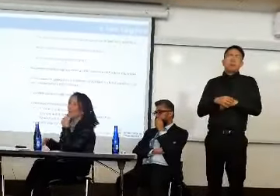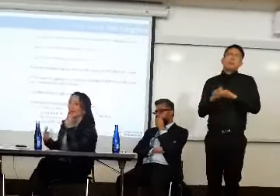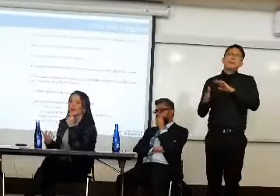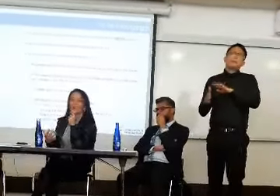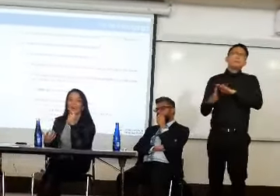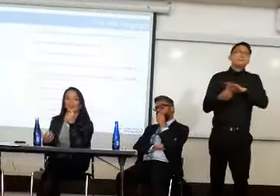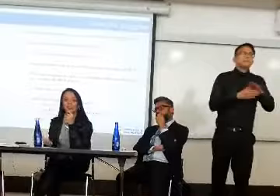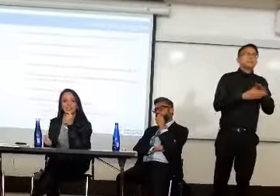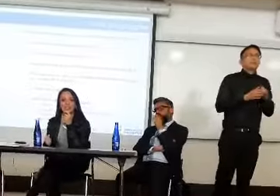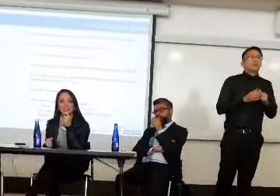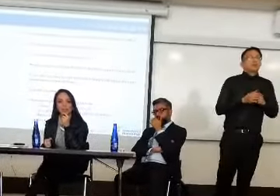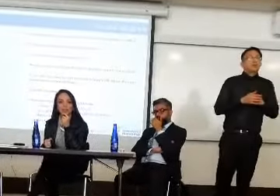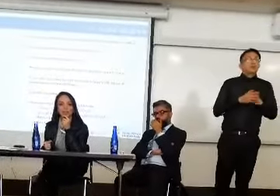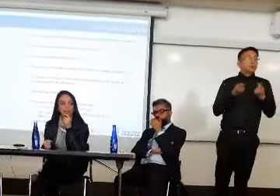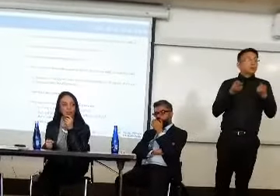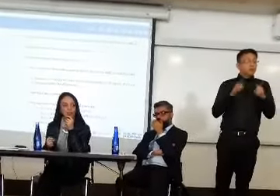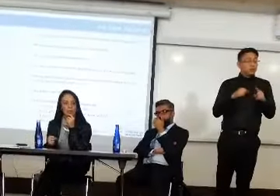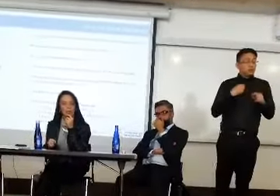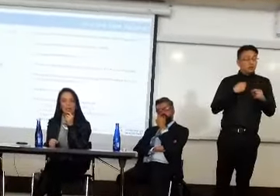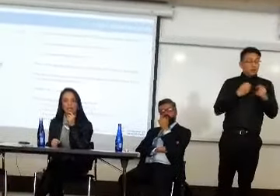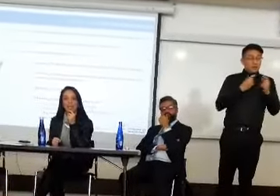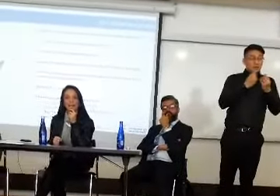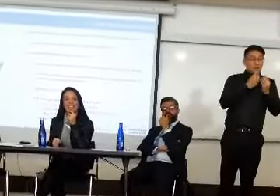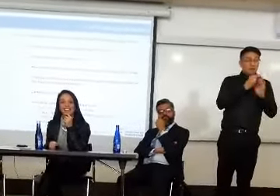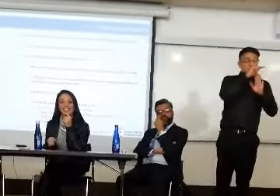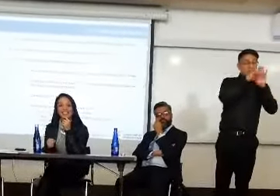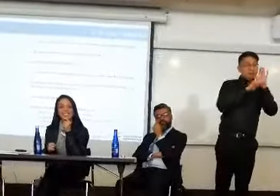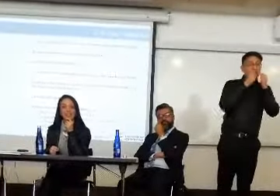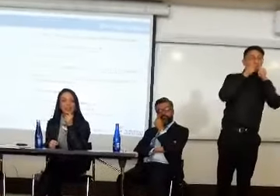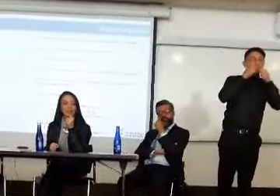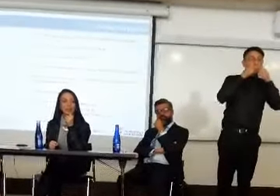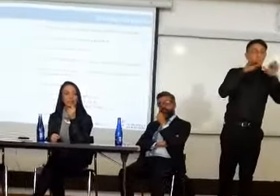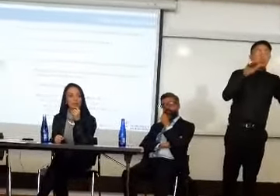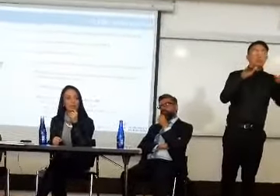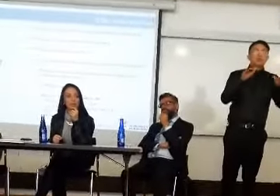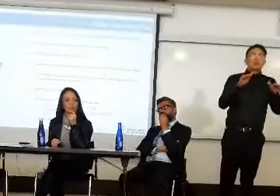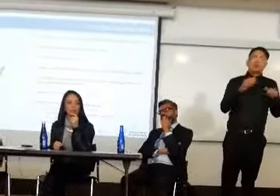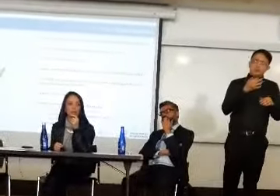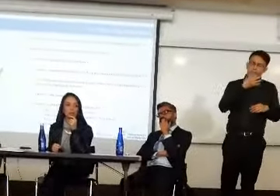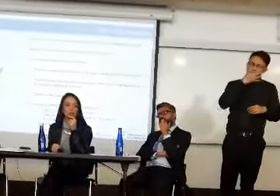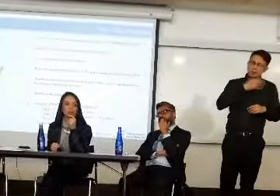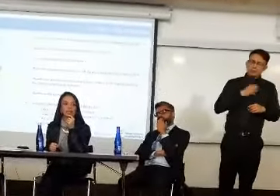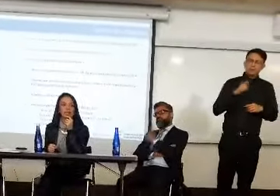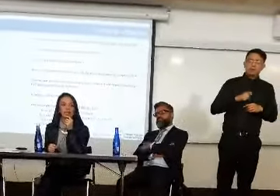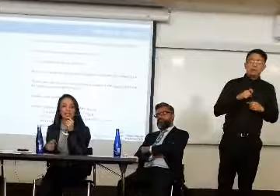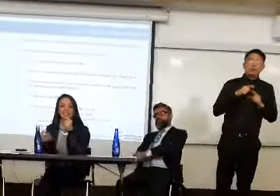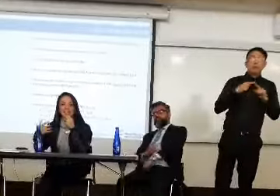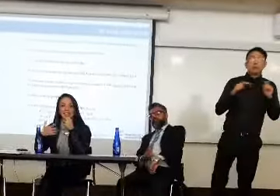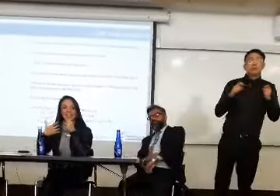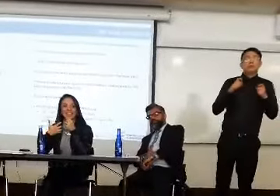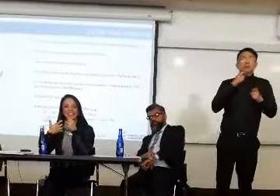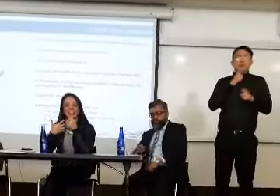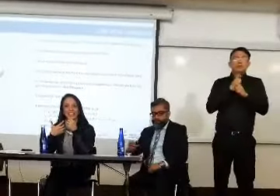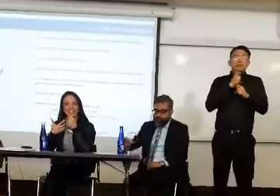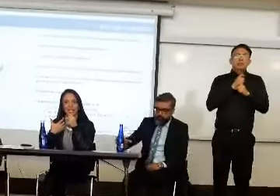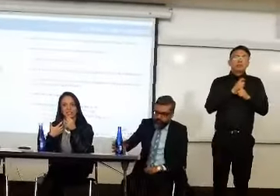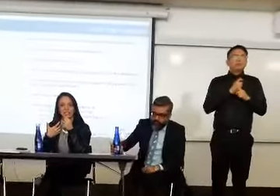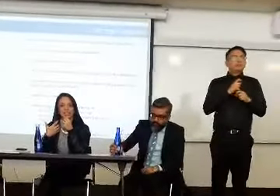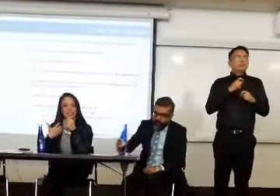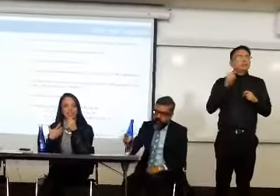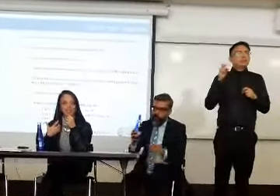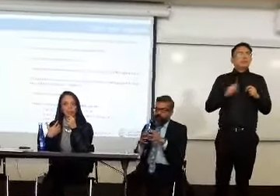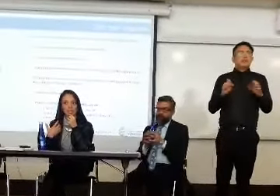otro lado, hay un ejercicio en política pública que es necesario, pero es bien complicado, y es hacer la